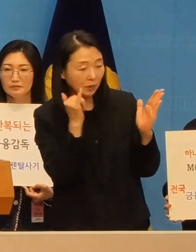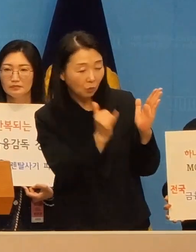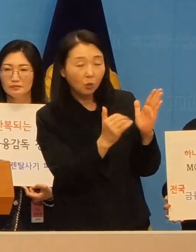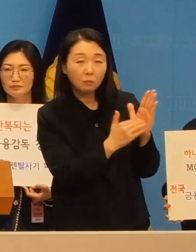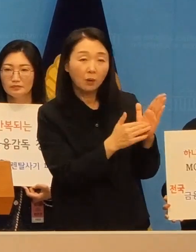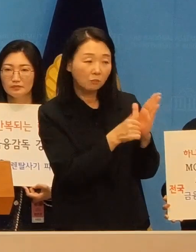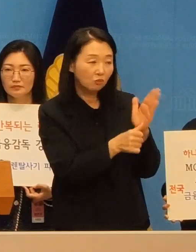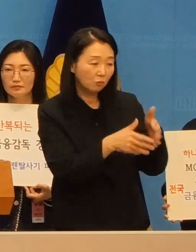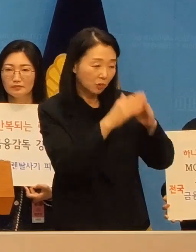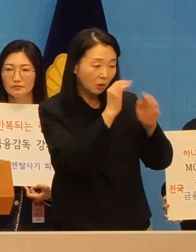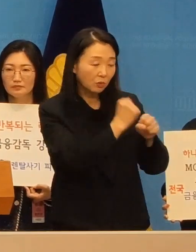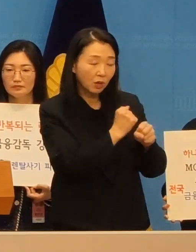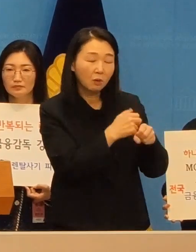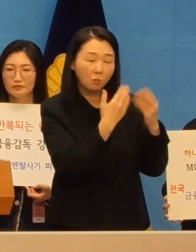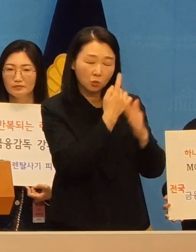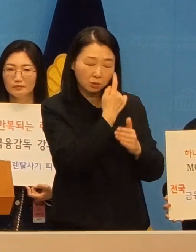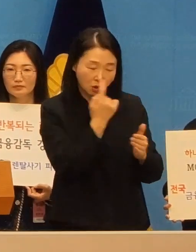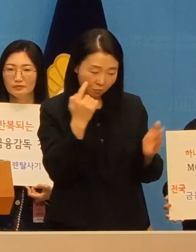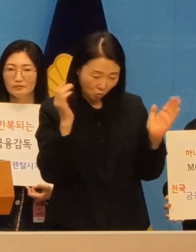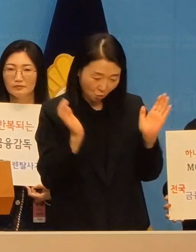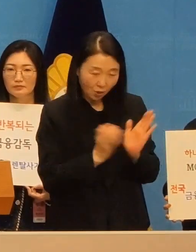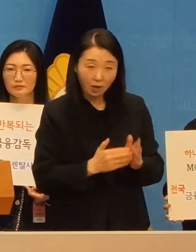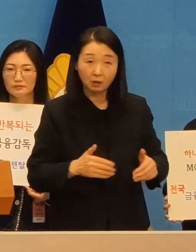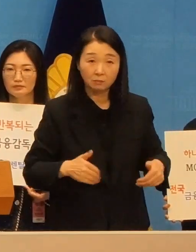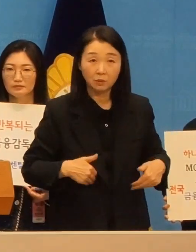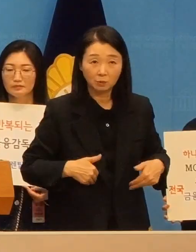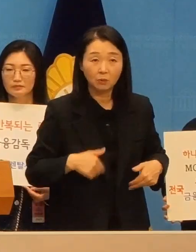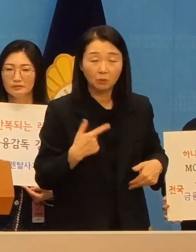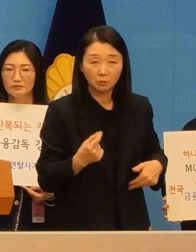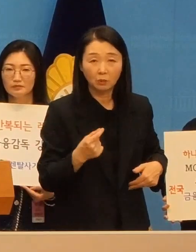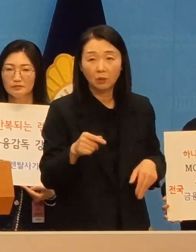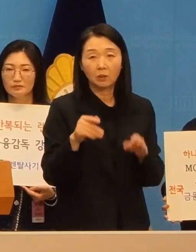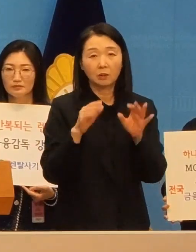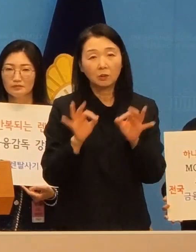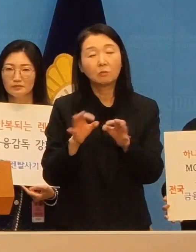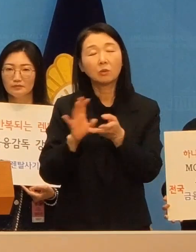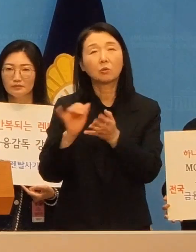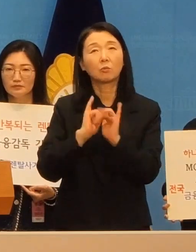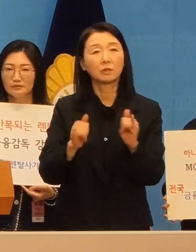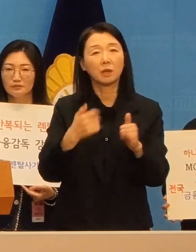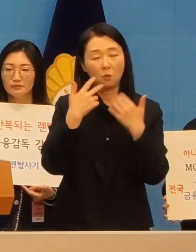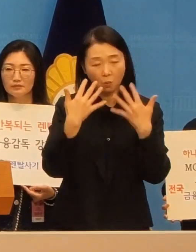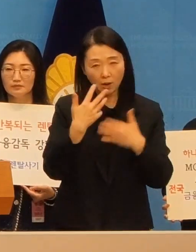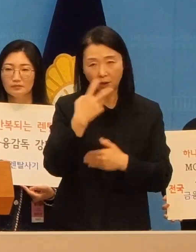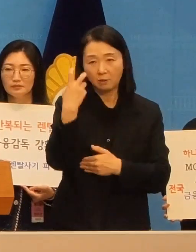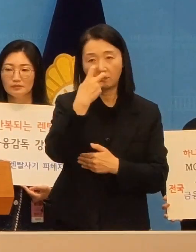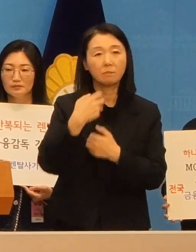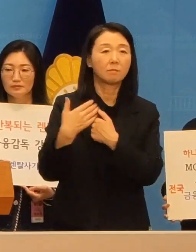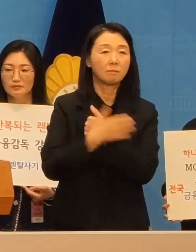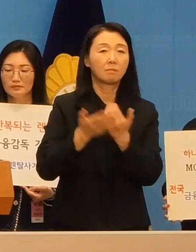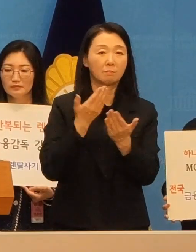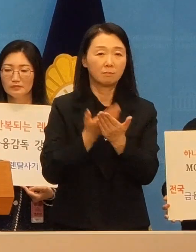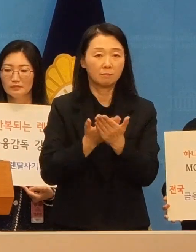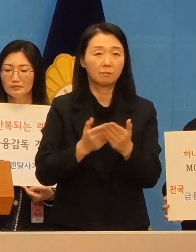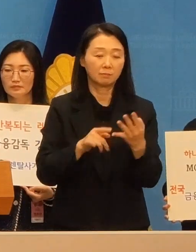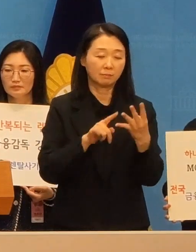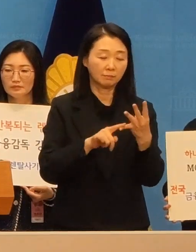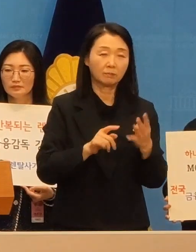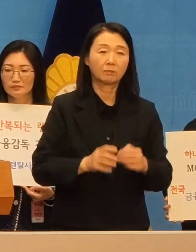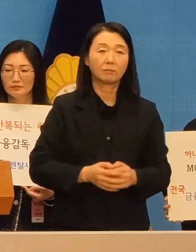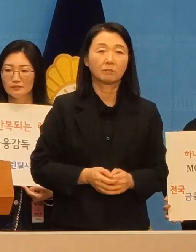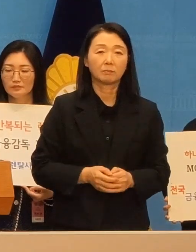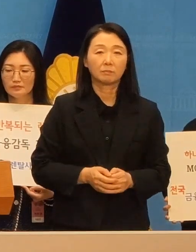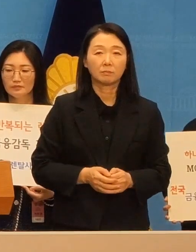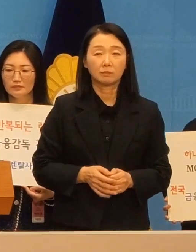제품 설치 여부 등을 충분히 검토하는 등 금융소비자를 철저히 보호하라. 넷째,